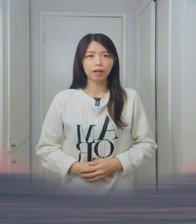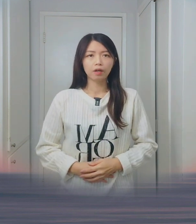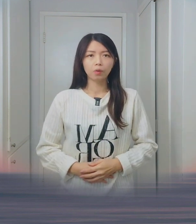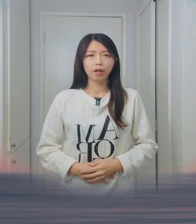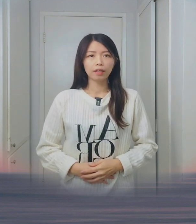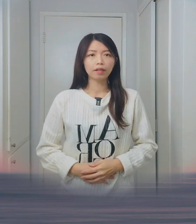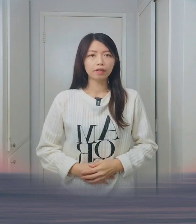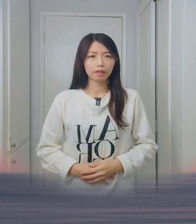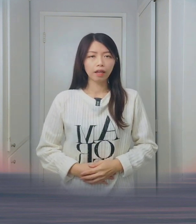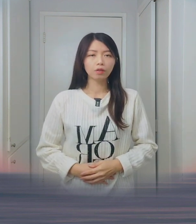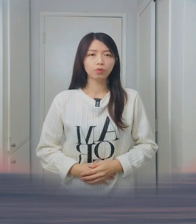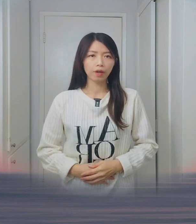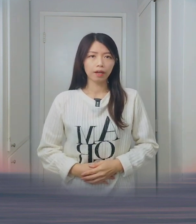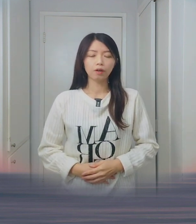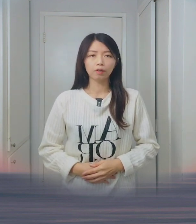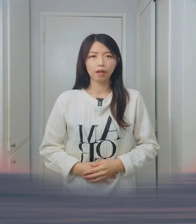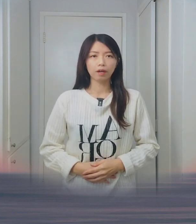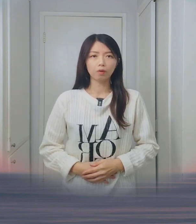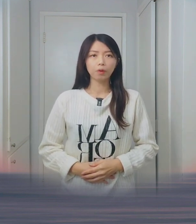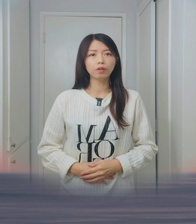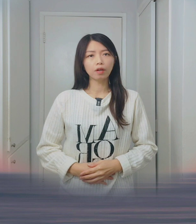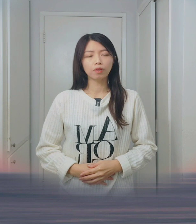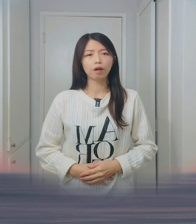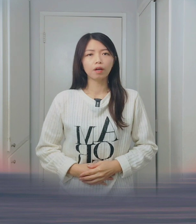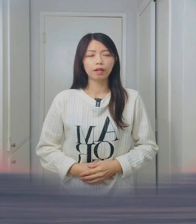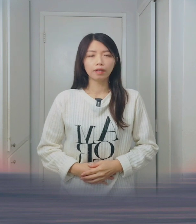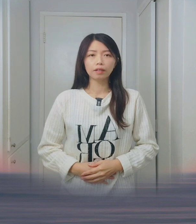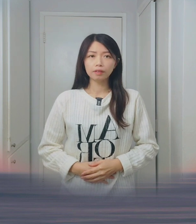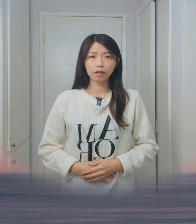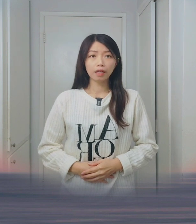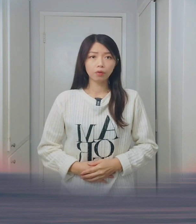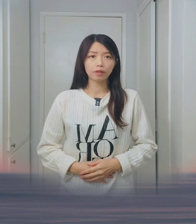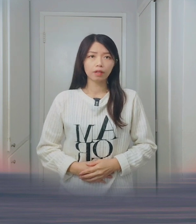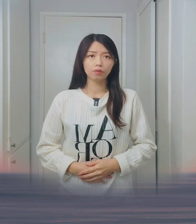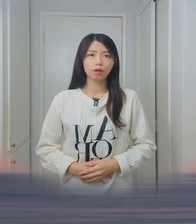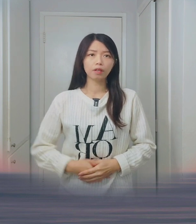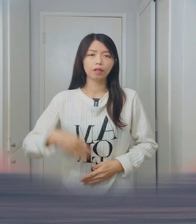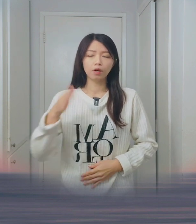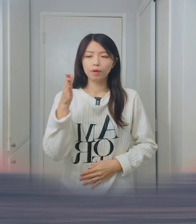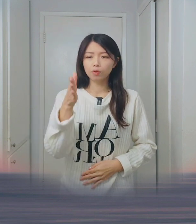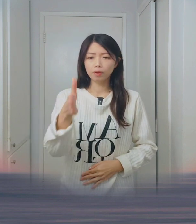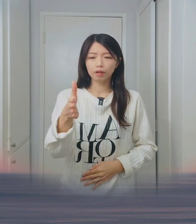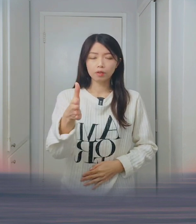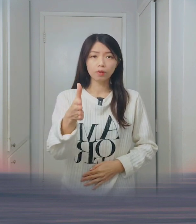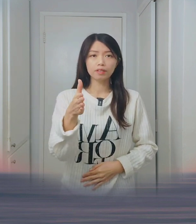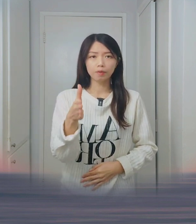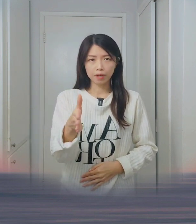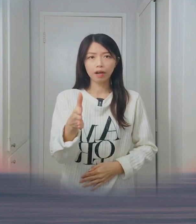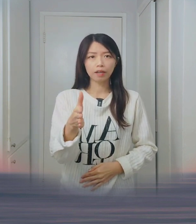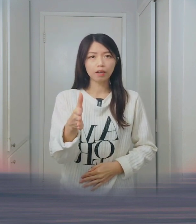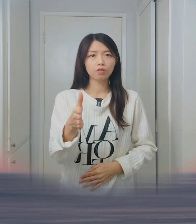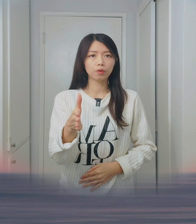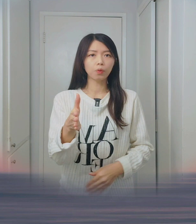있는 고난이 끝난 후에 이렇게 표현을 했고요. 일단 끝나다라고 한 뜻의 수어는 왼손은 이렇게 손끝이